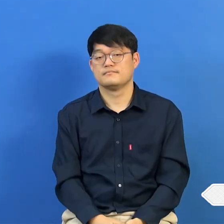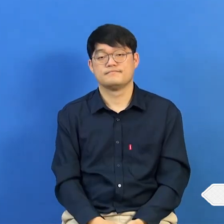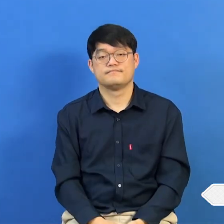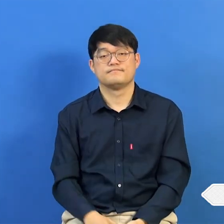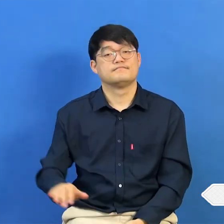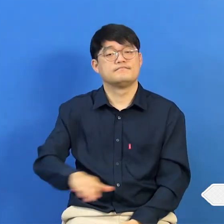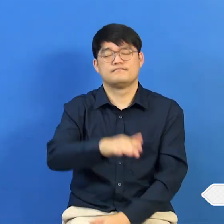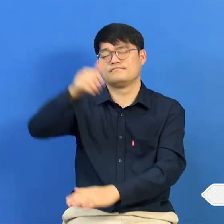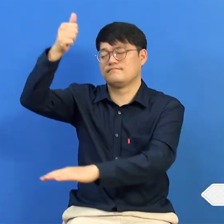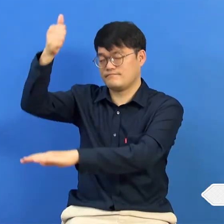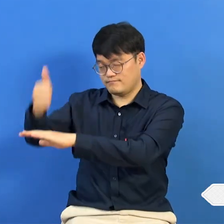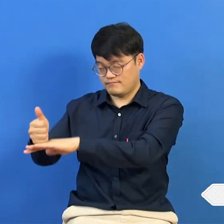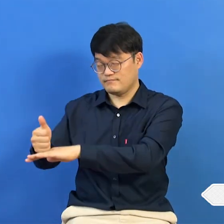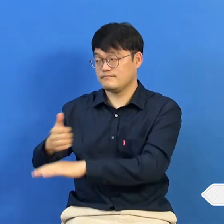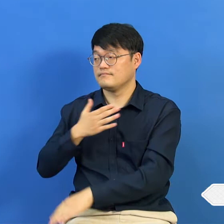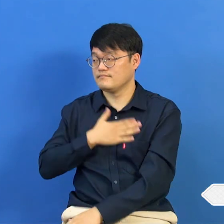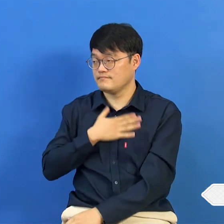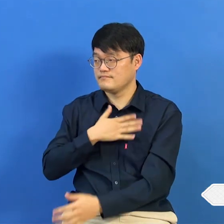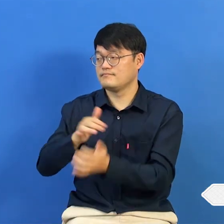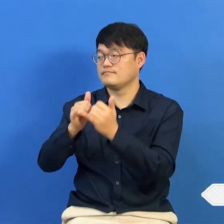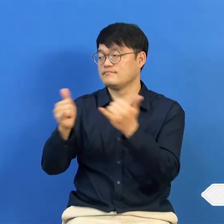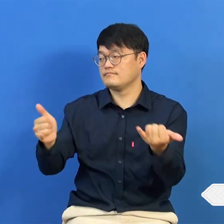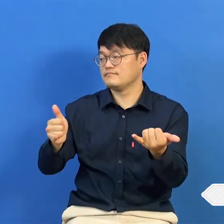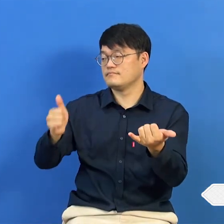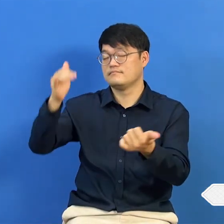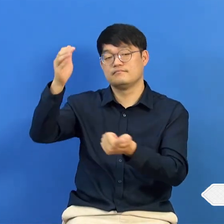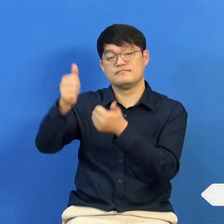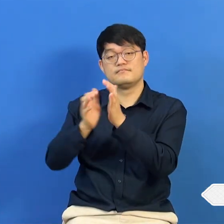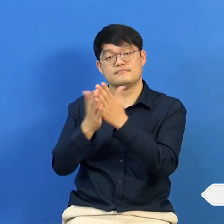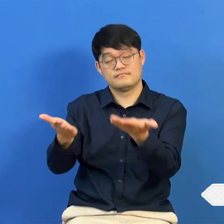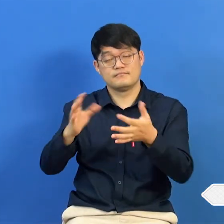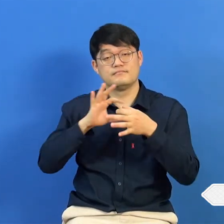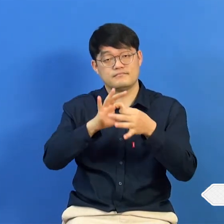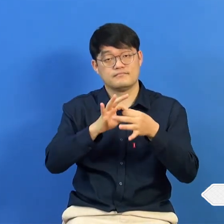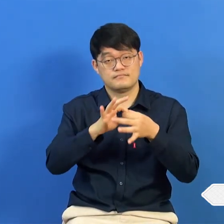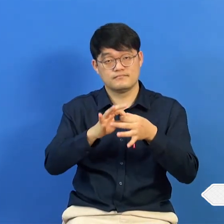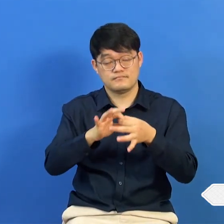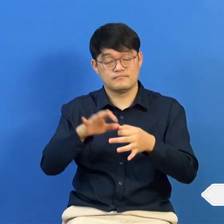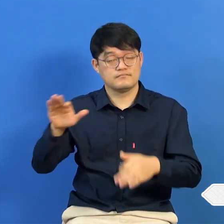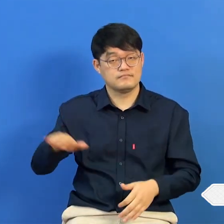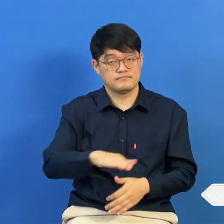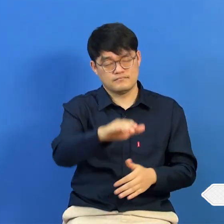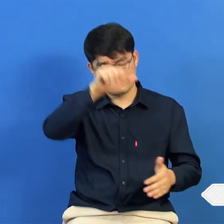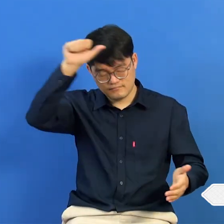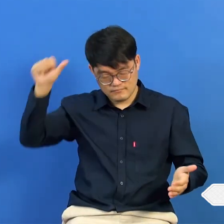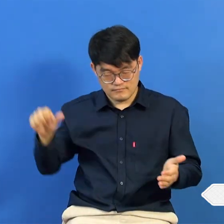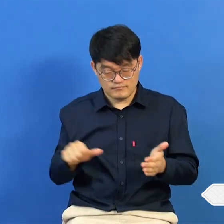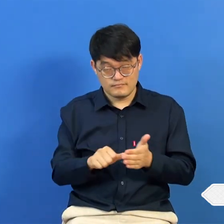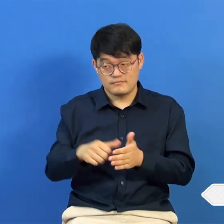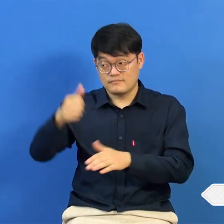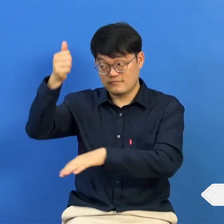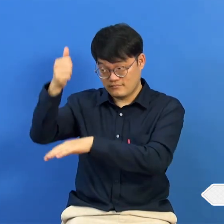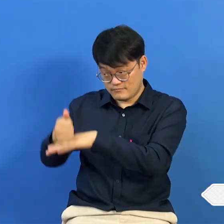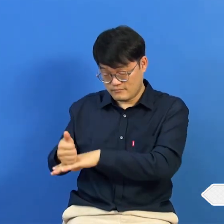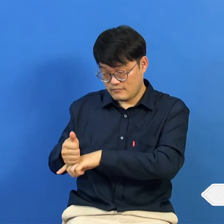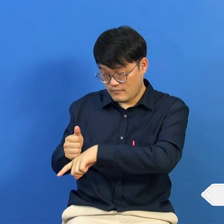우리는 끝을 아는 사람입니다. 성경을 통해서 우리 인생의 끝을 살짝